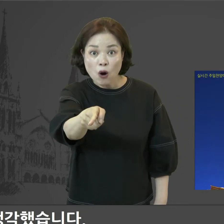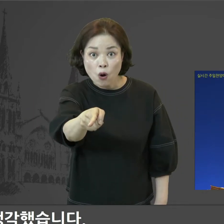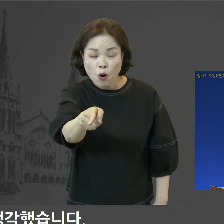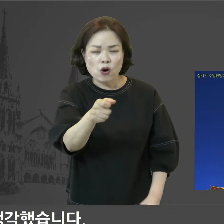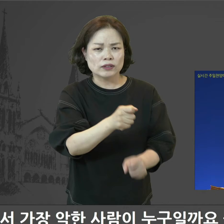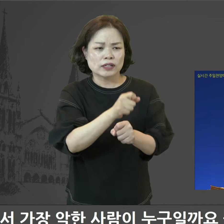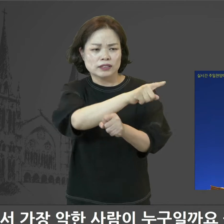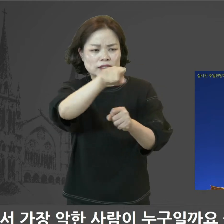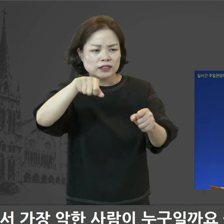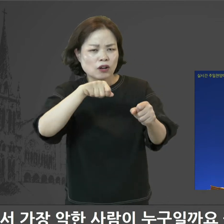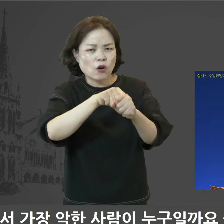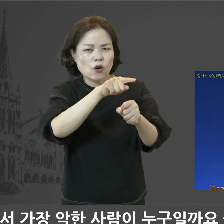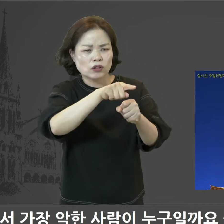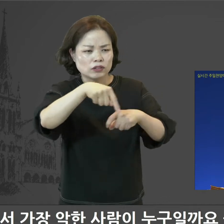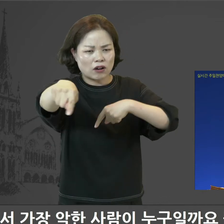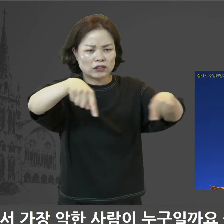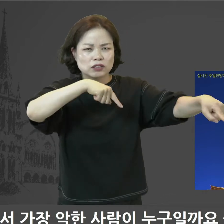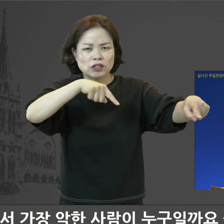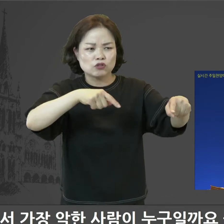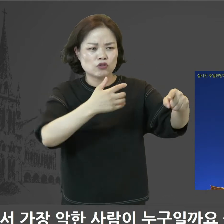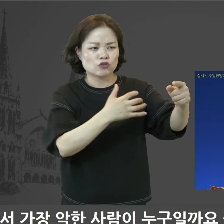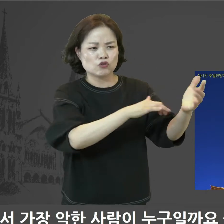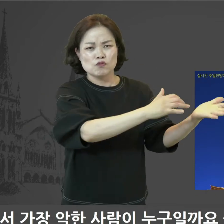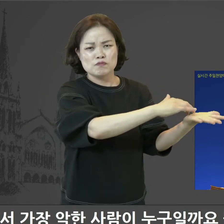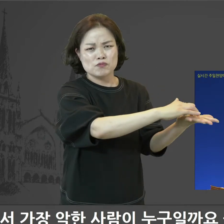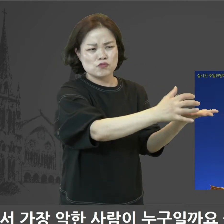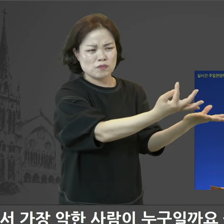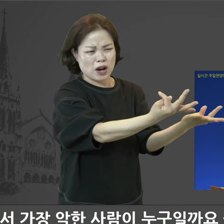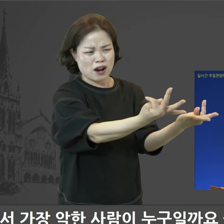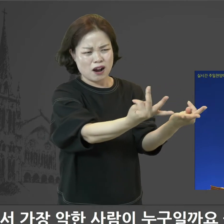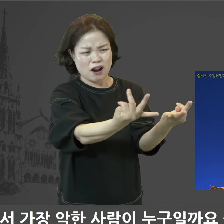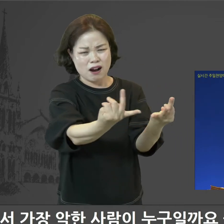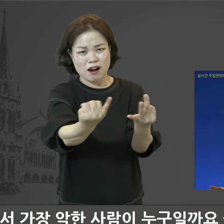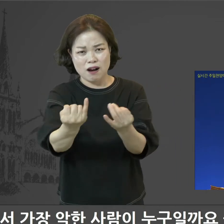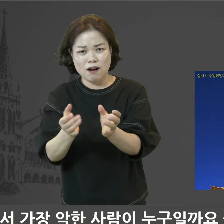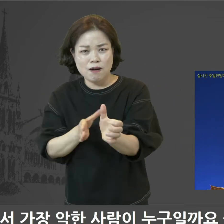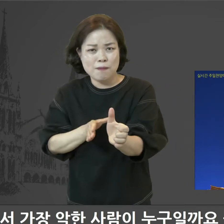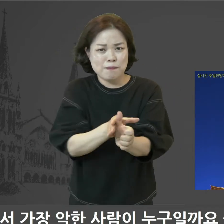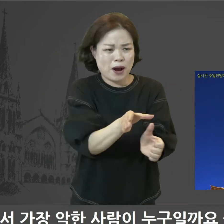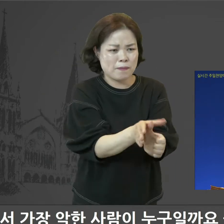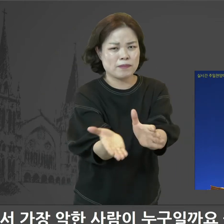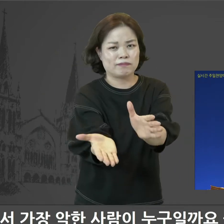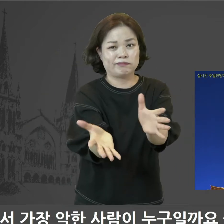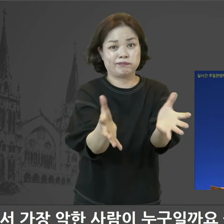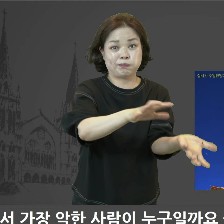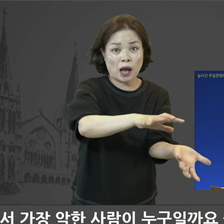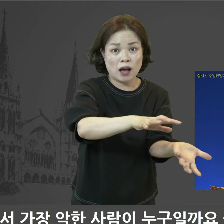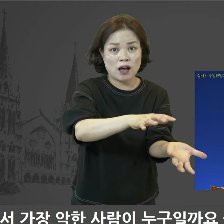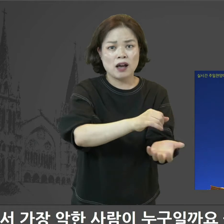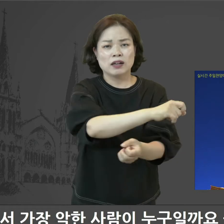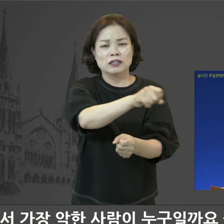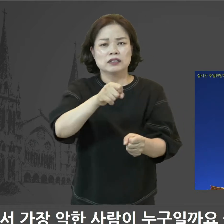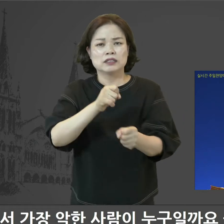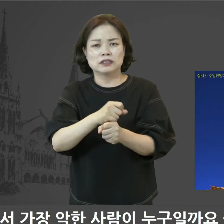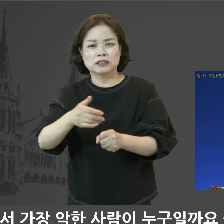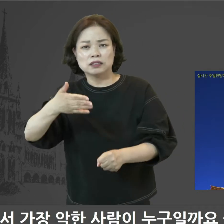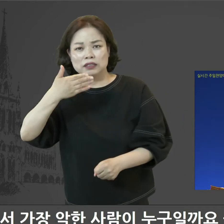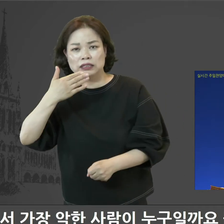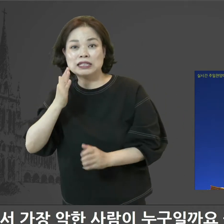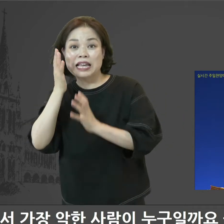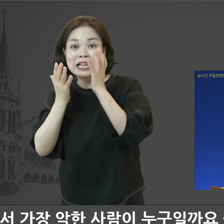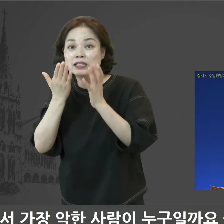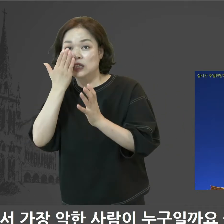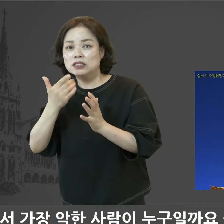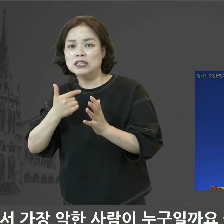자신의 정치적 편의를 위해서 수백만 명의 사람을 무자비하게 학살했습니다. 하지만 채식주의자였던